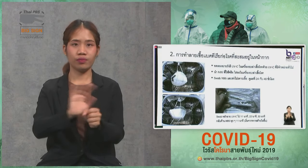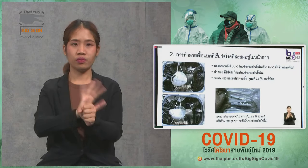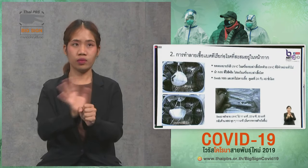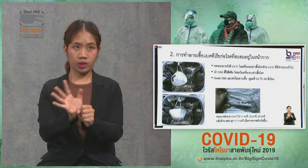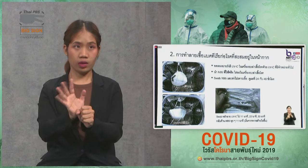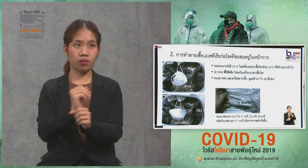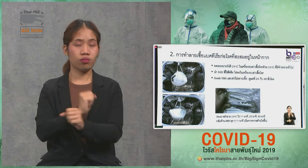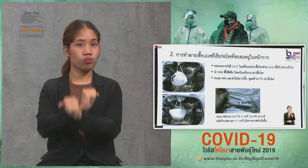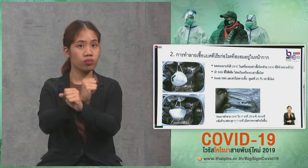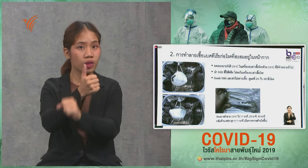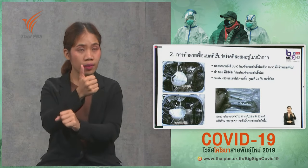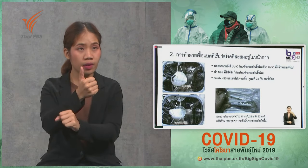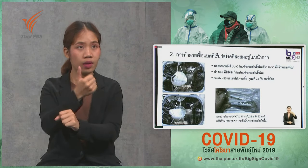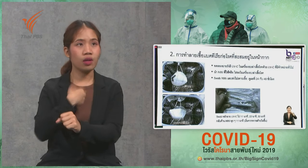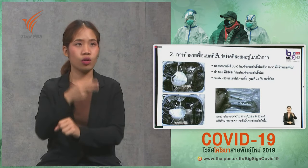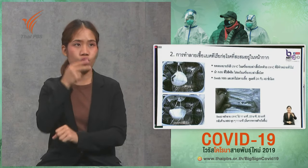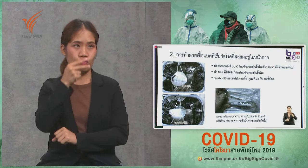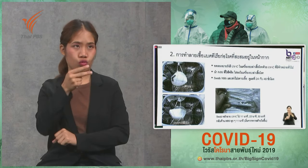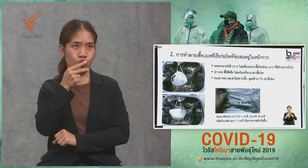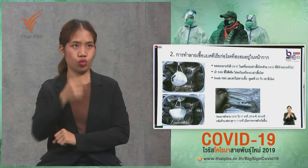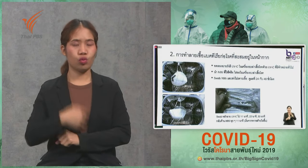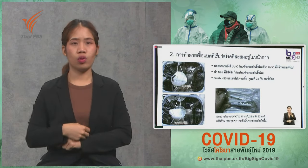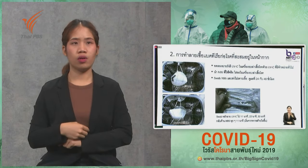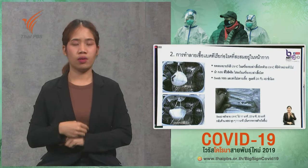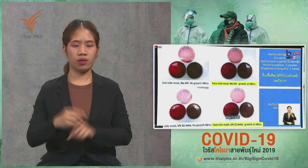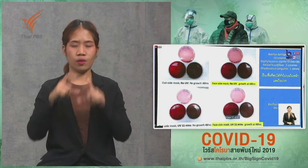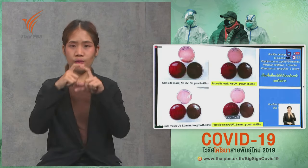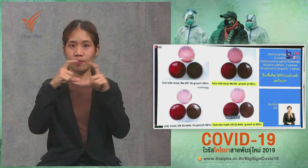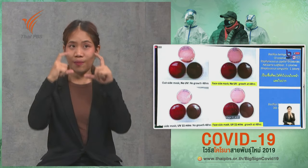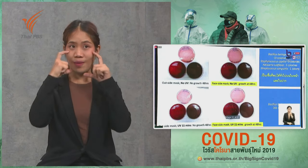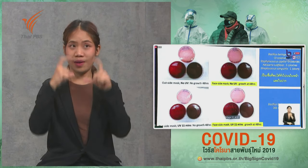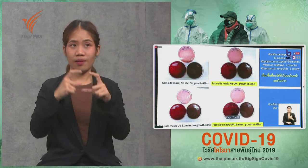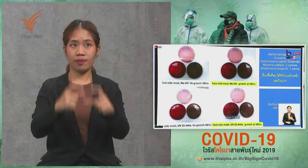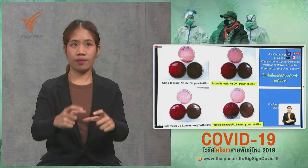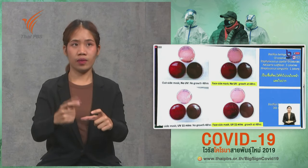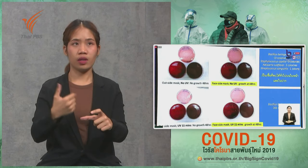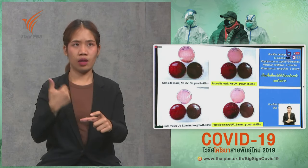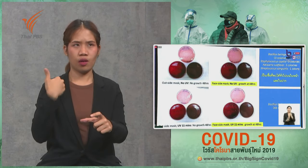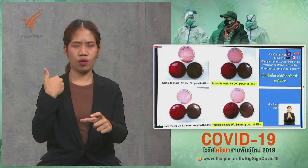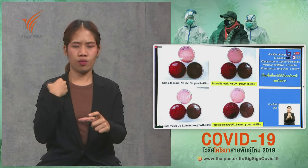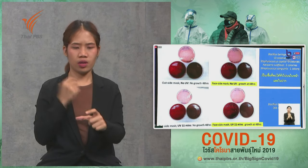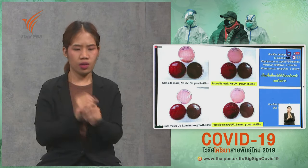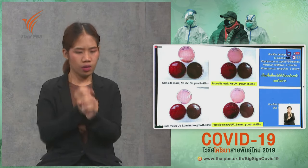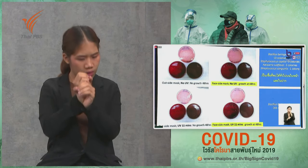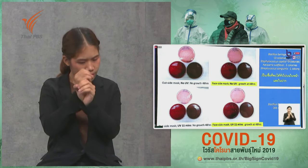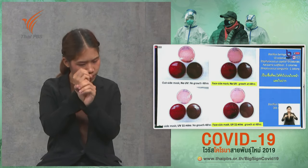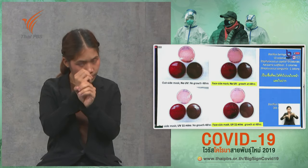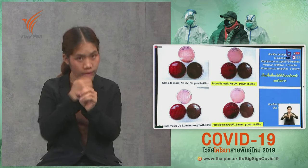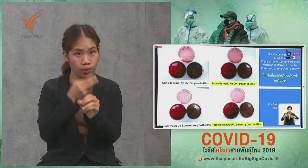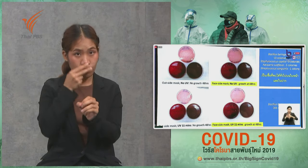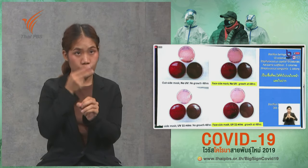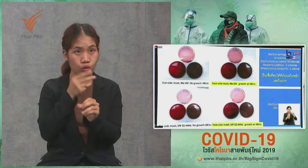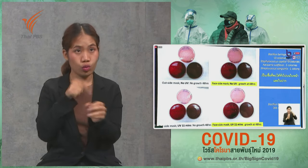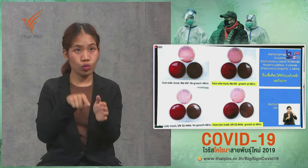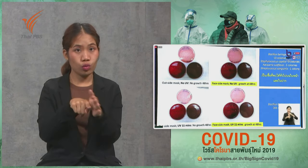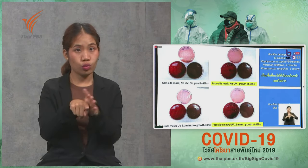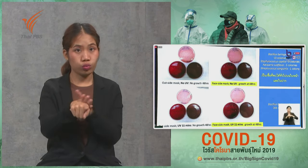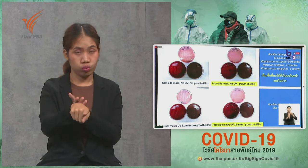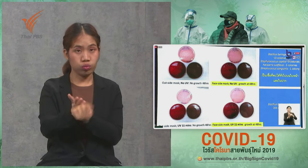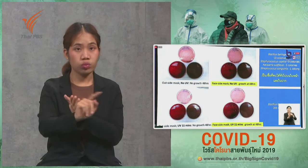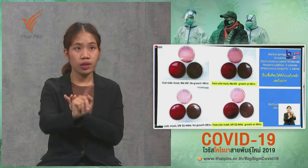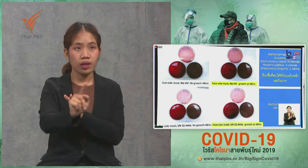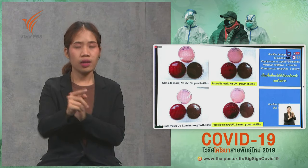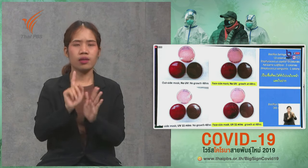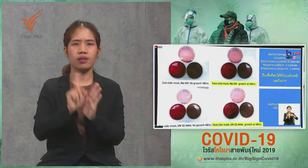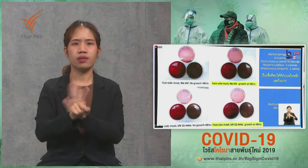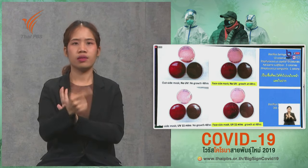ครับแล้วก็เอาไปเพาะเชื้อเหมือนกันนะครับต่อครับแล้วก็ไปเพาะเชื้อดูว่าโอเค11นาทีเนี่ยก็ฆ่าได้ส่วนใหญ่